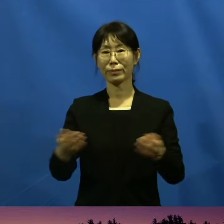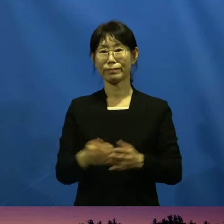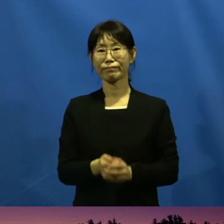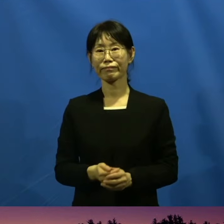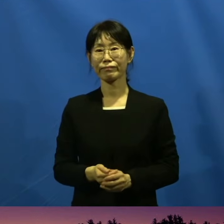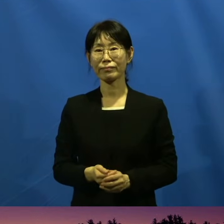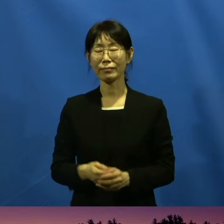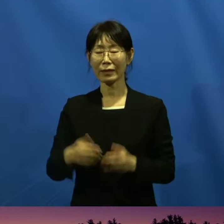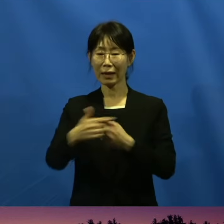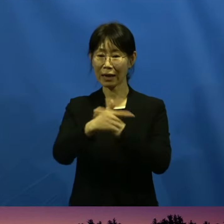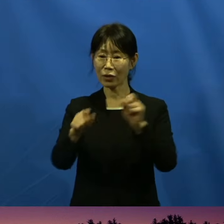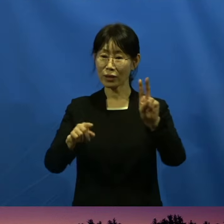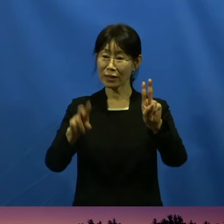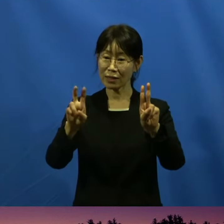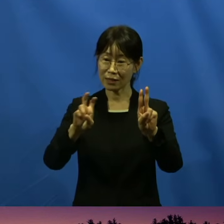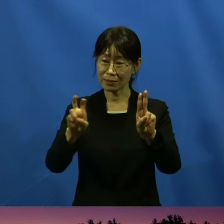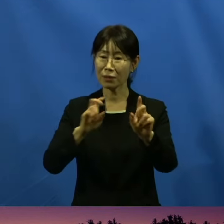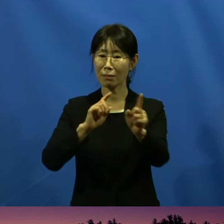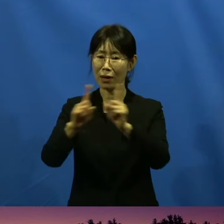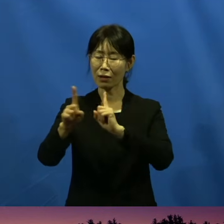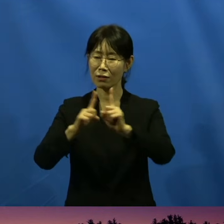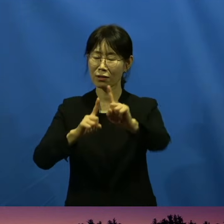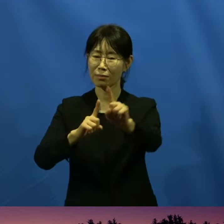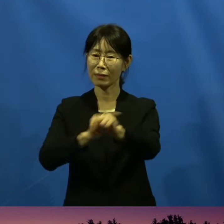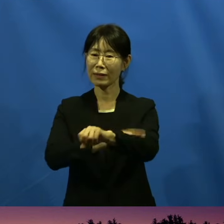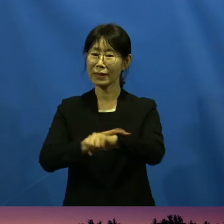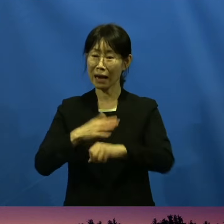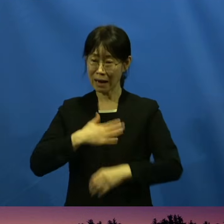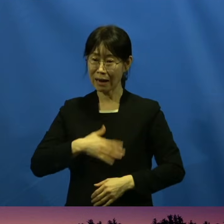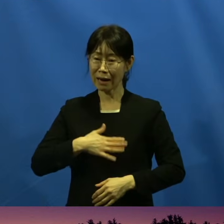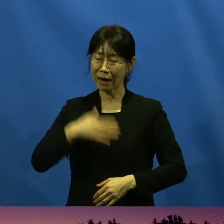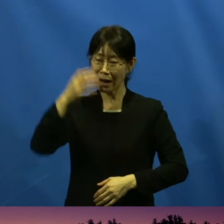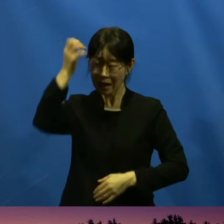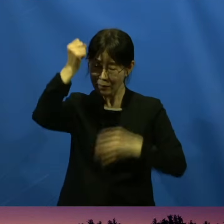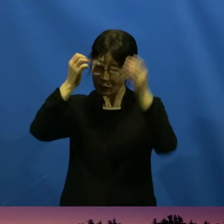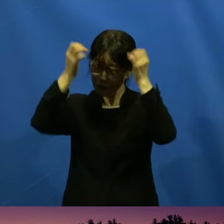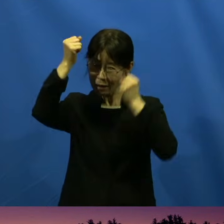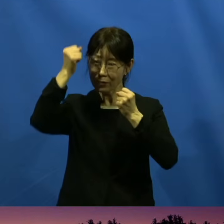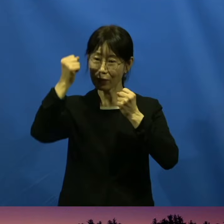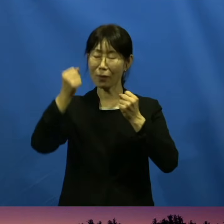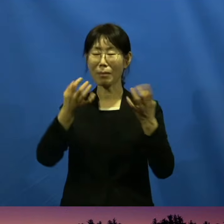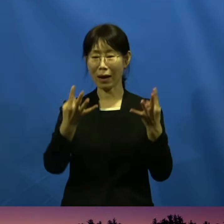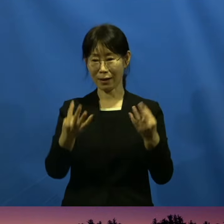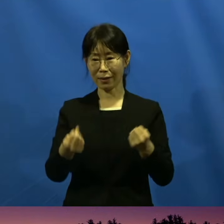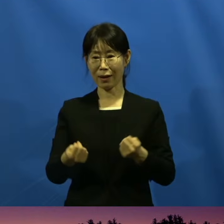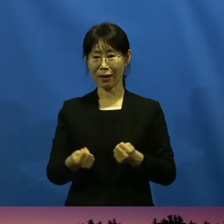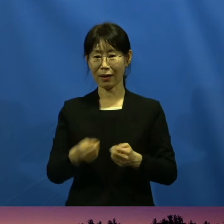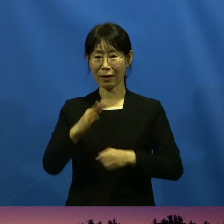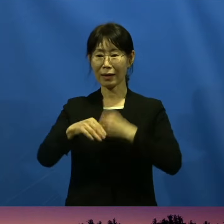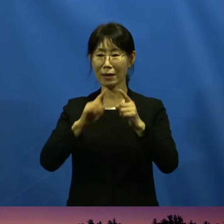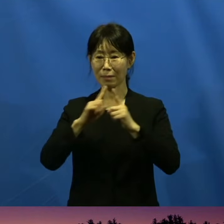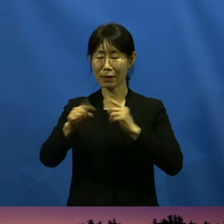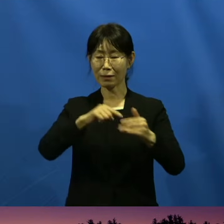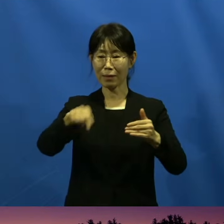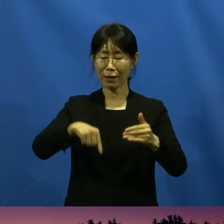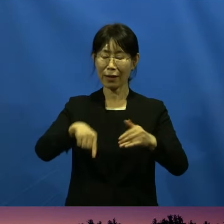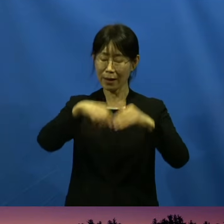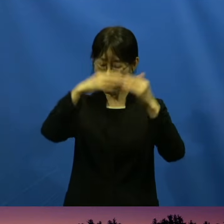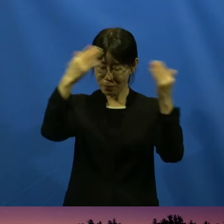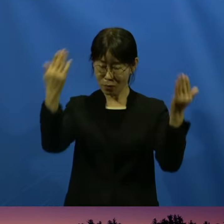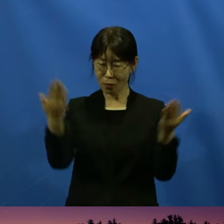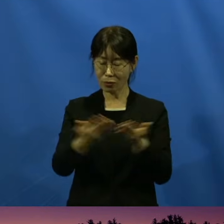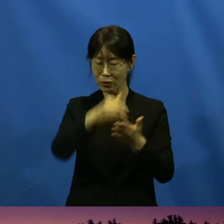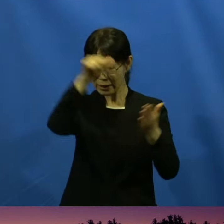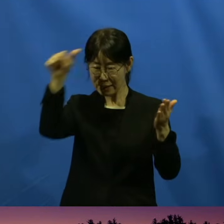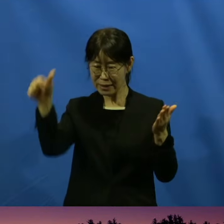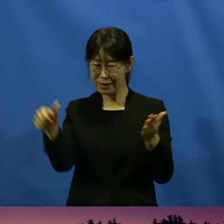말씀이죠. 갈라디아서 2장 20절 늘 암송하고 너무 애송하는 구절이에요. 이 구절 안에 우리의 삶의 모든 걸 푸는